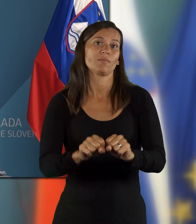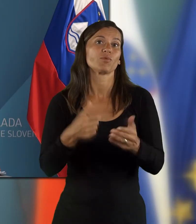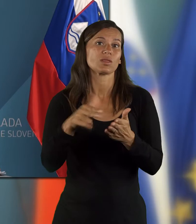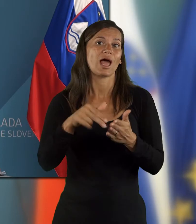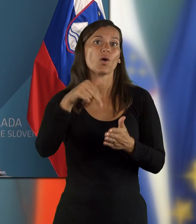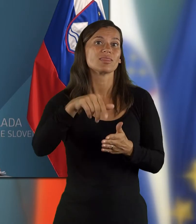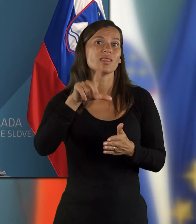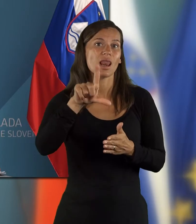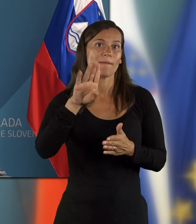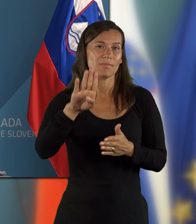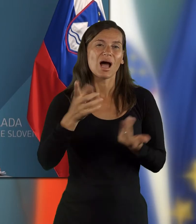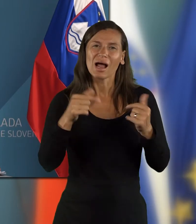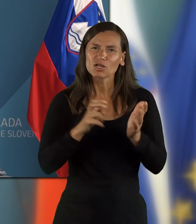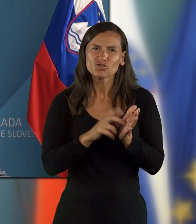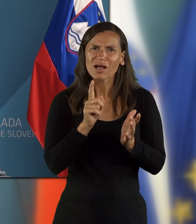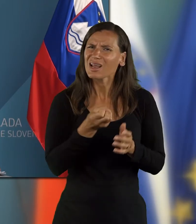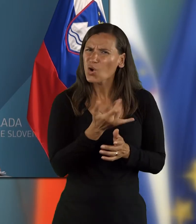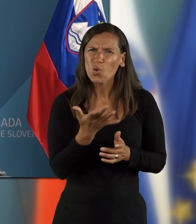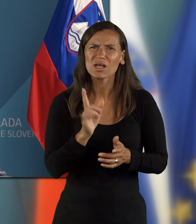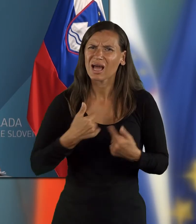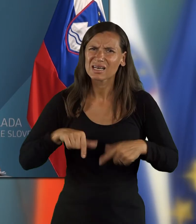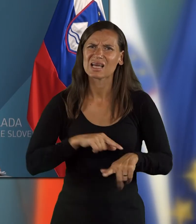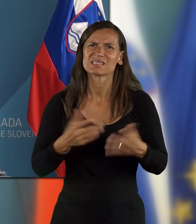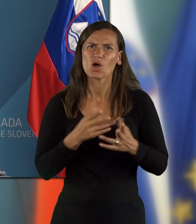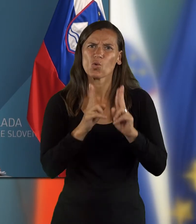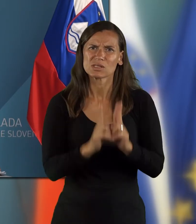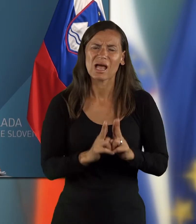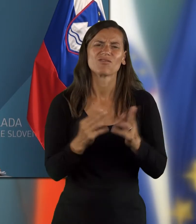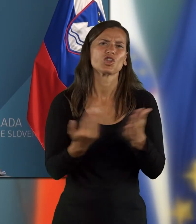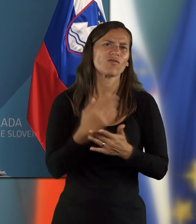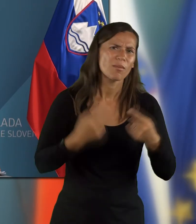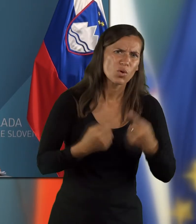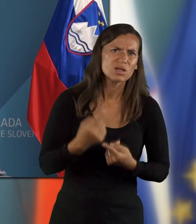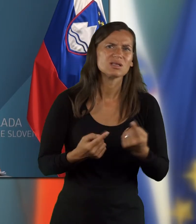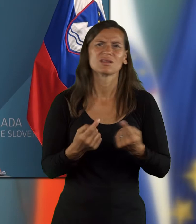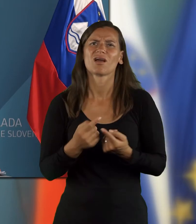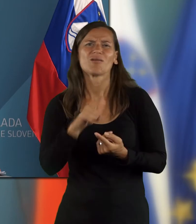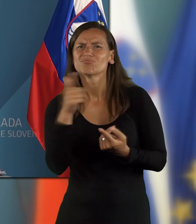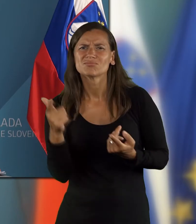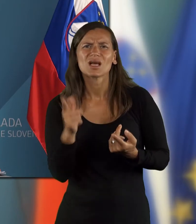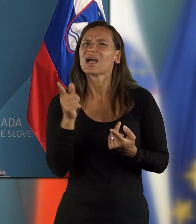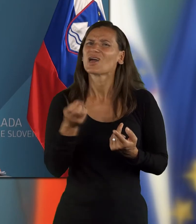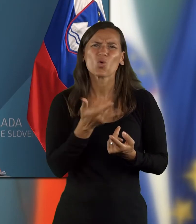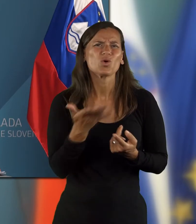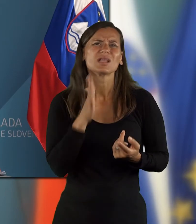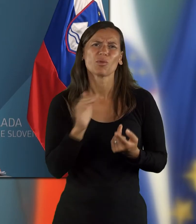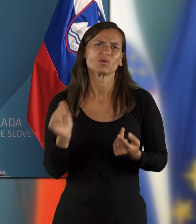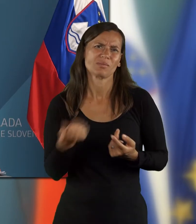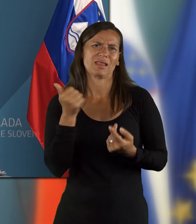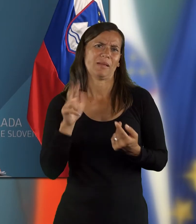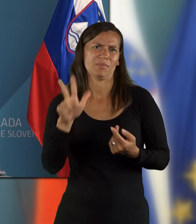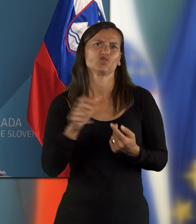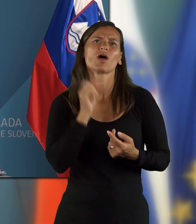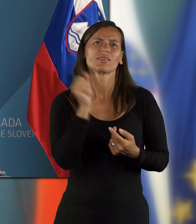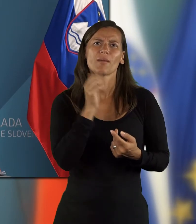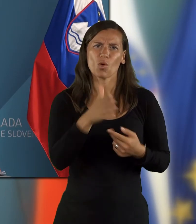zadrži prodajo NLB-ja? Je lahko še karkoli, kar nas lahko ustavi, nova politika, karkoli še mogoče, da bomo